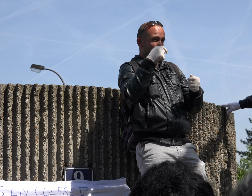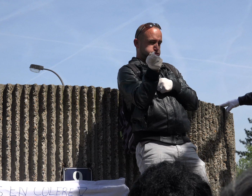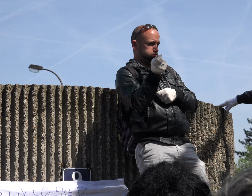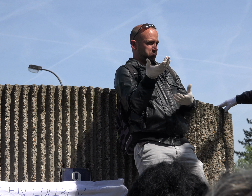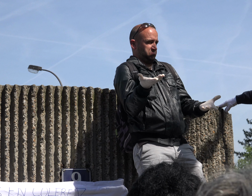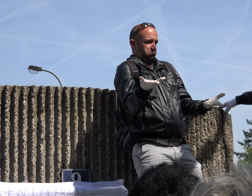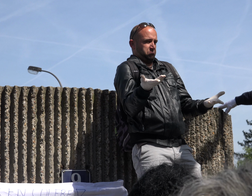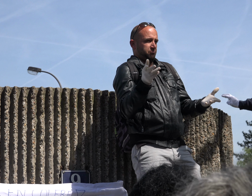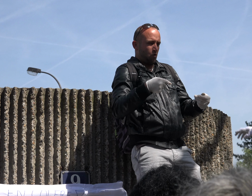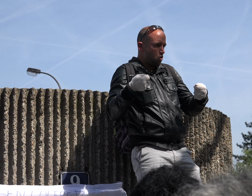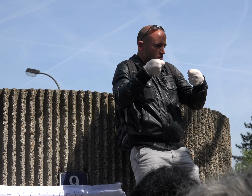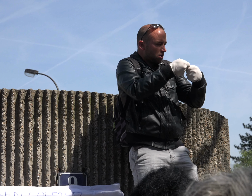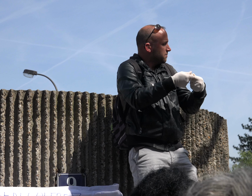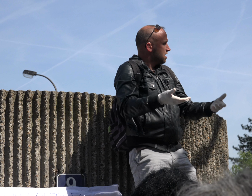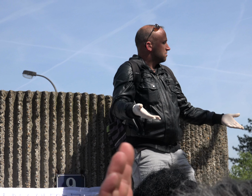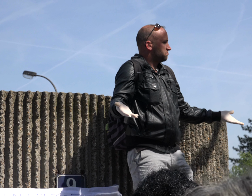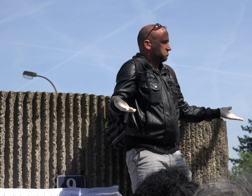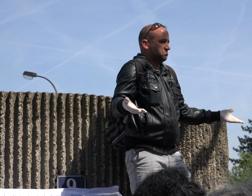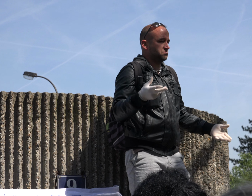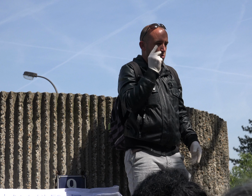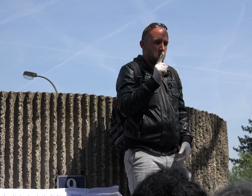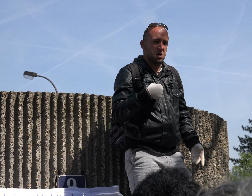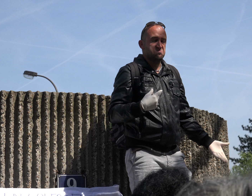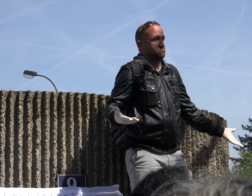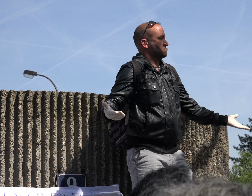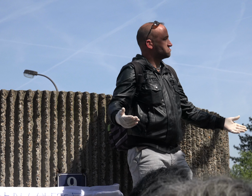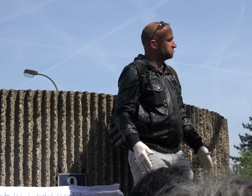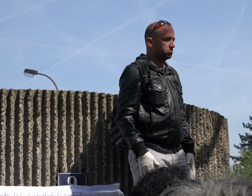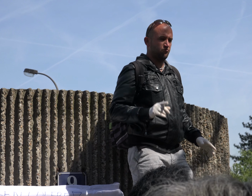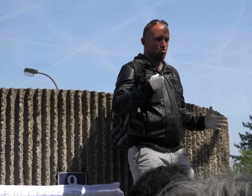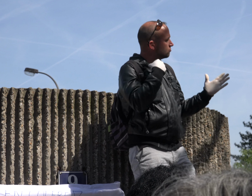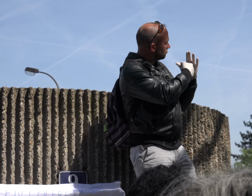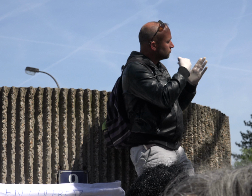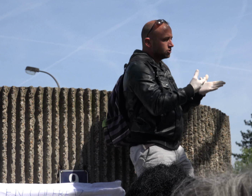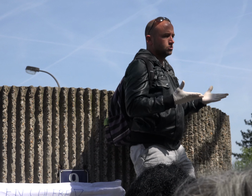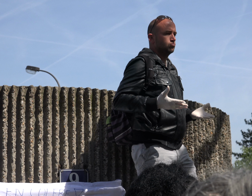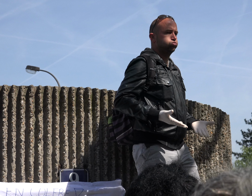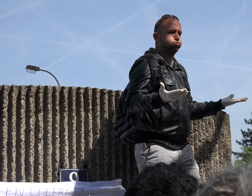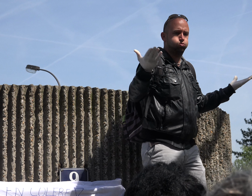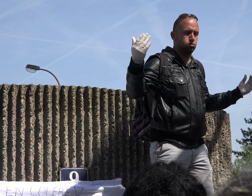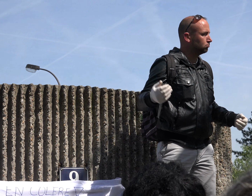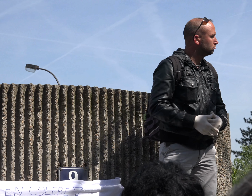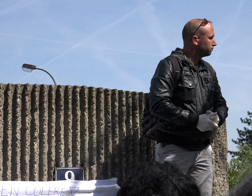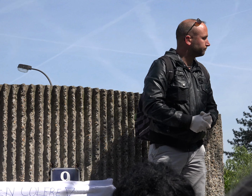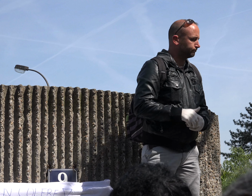le même mot. Enfin, il y a des incohérences, enfin, il a à s'adapter, enfin, voilà, je ne comprends pas bien, et c'est pour ça que je suis là et que je me